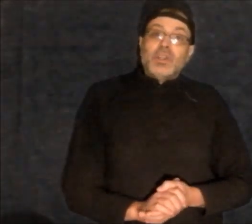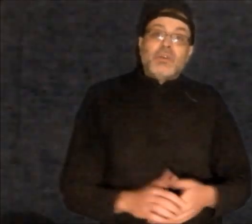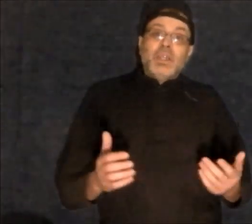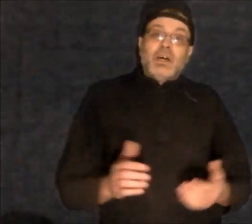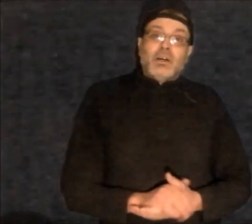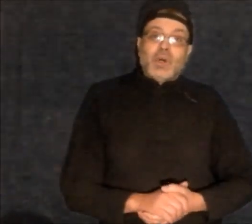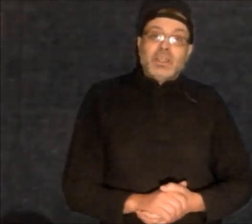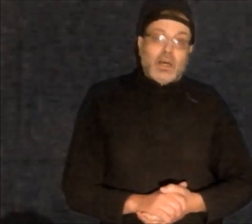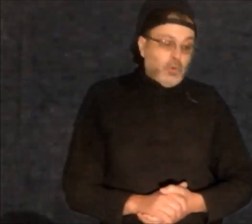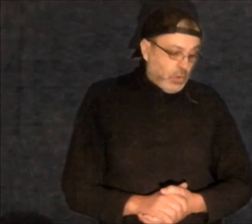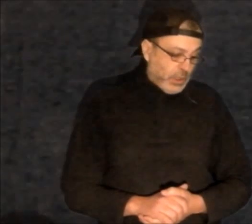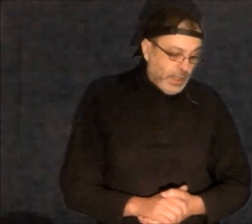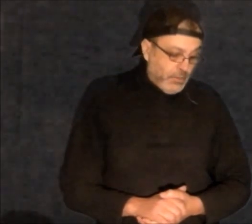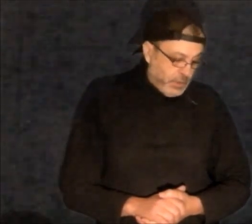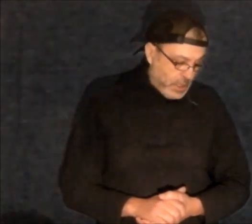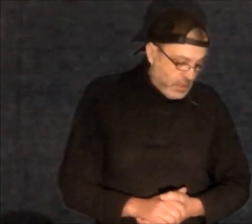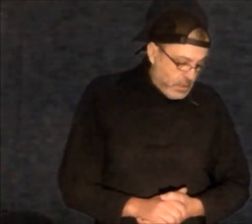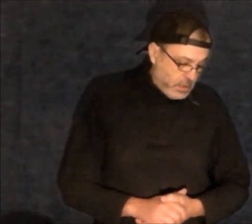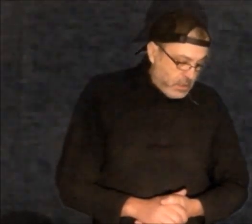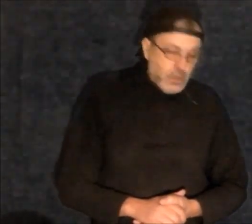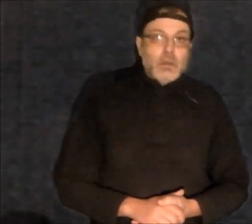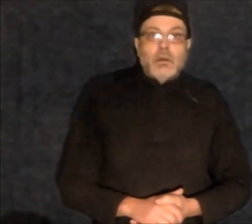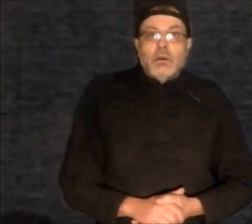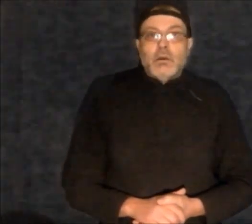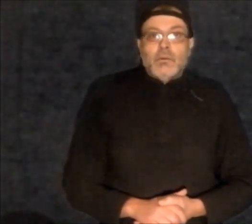اللغة الجميلة وهي اللغة العربية.